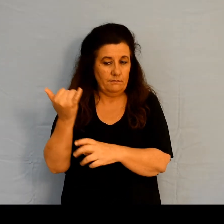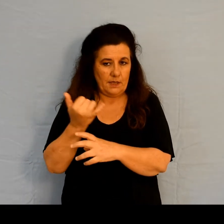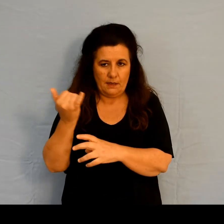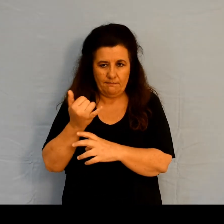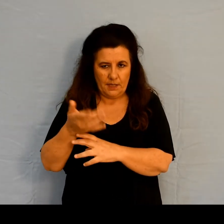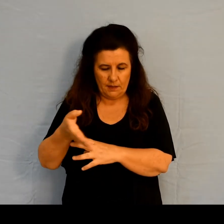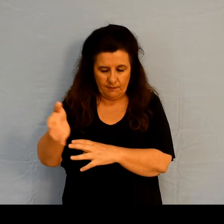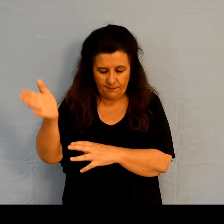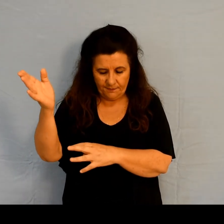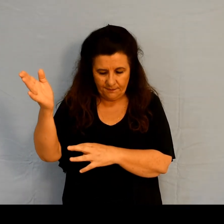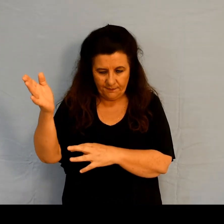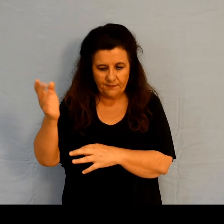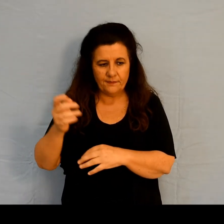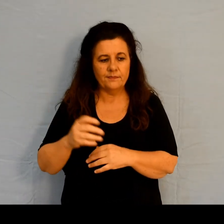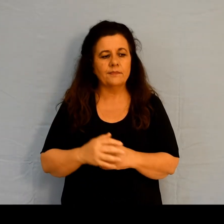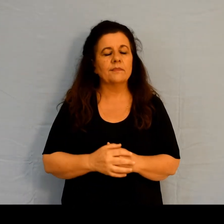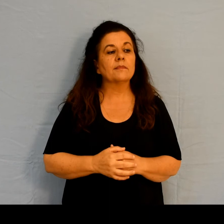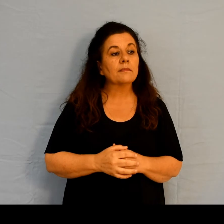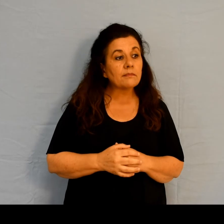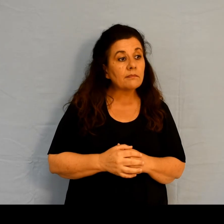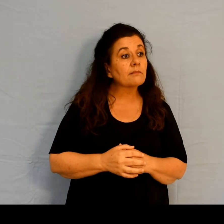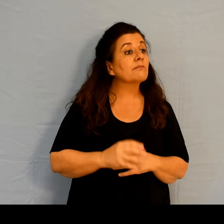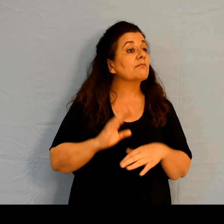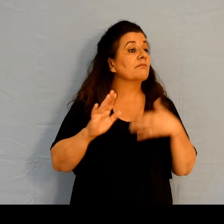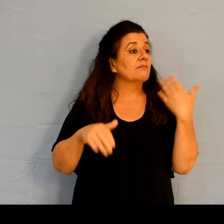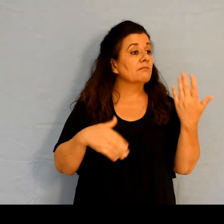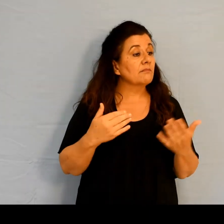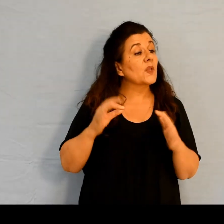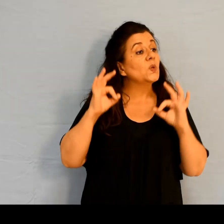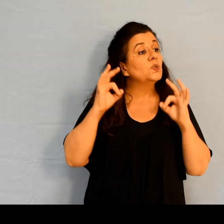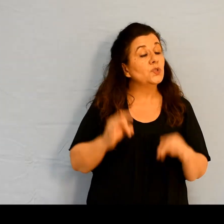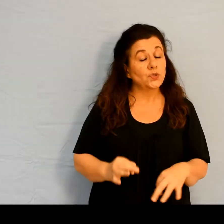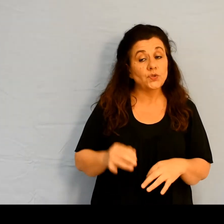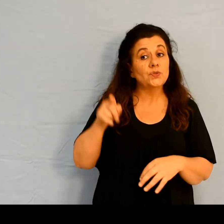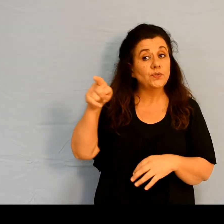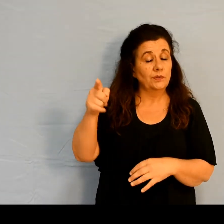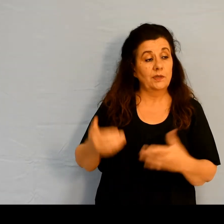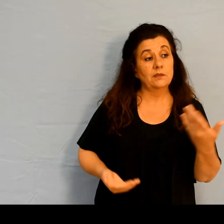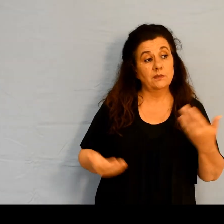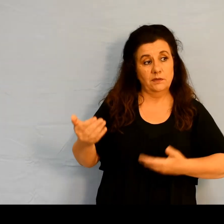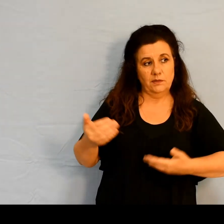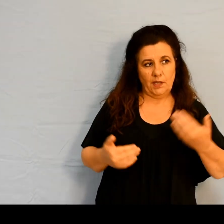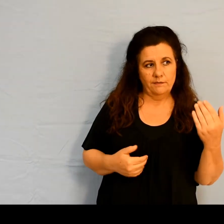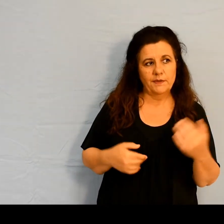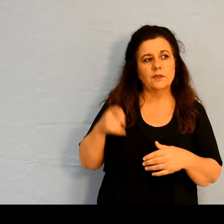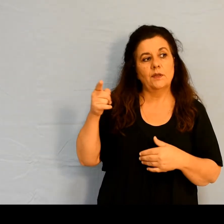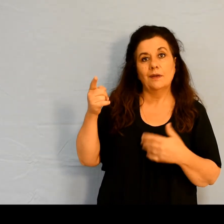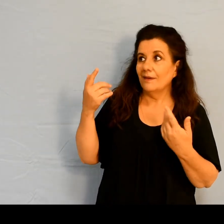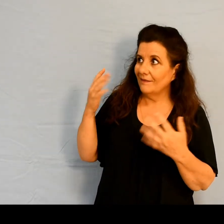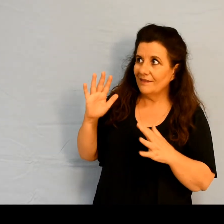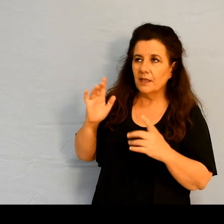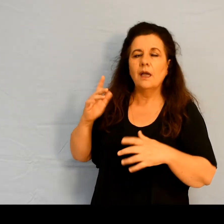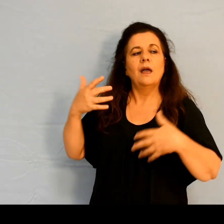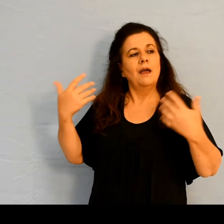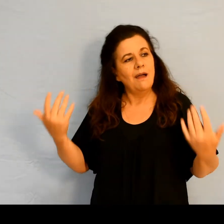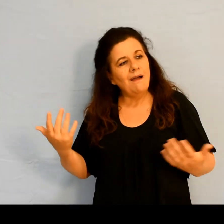Mais en sortant, ce serviteur trouva un de ses compagnons qui lui